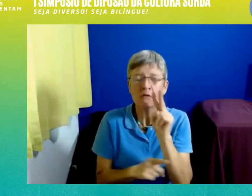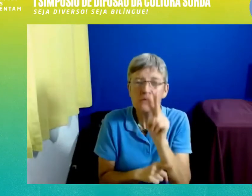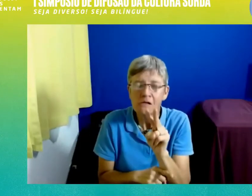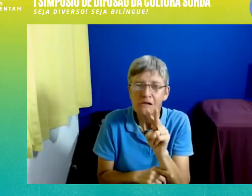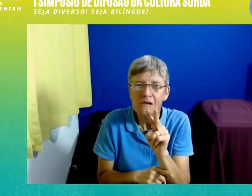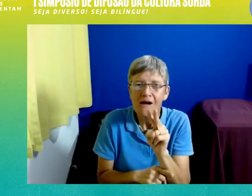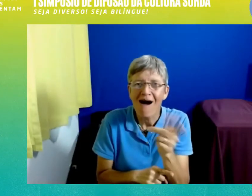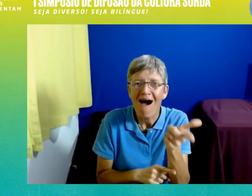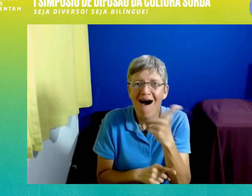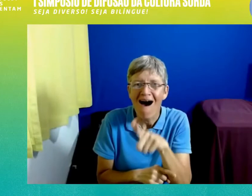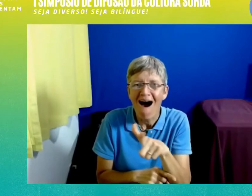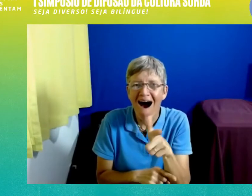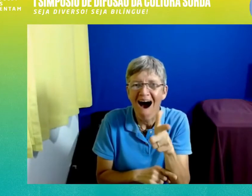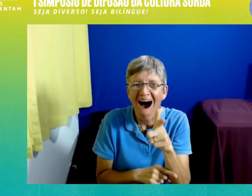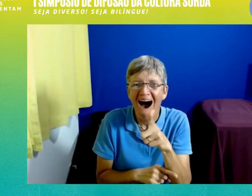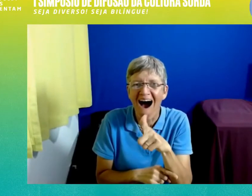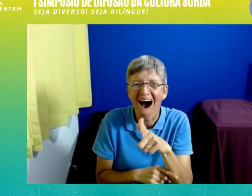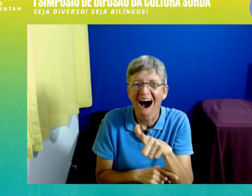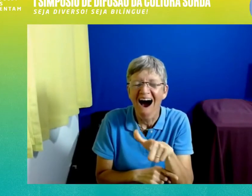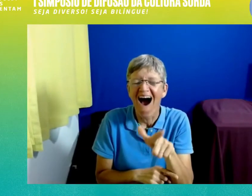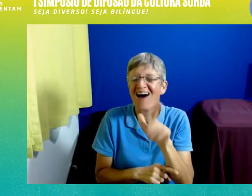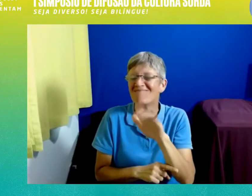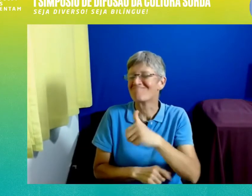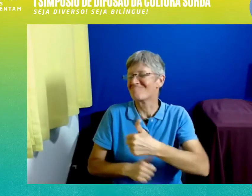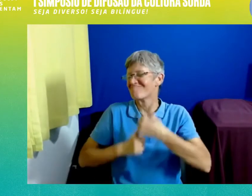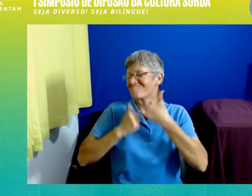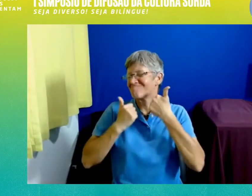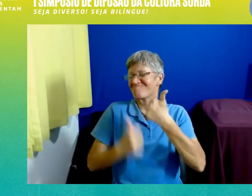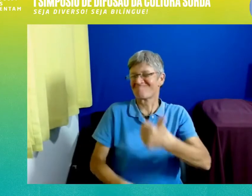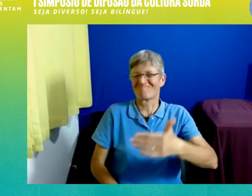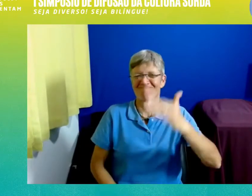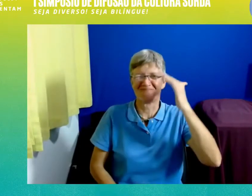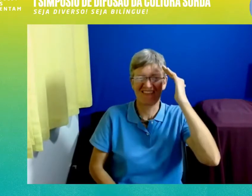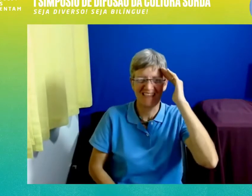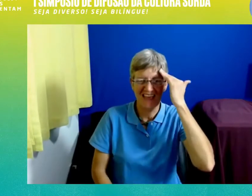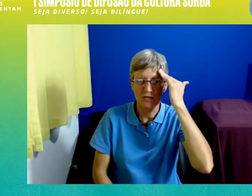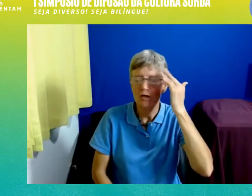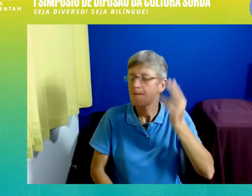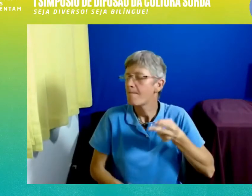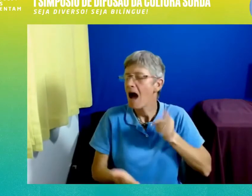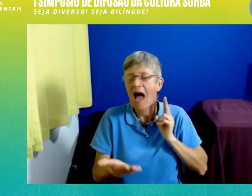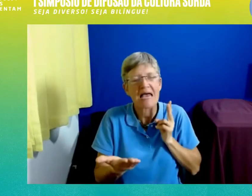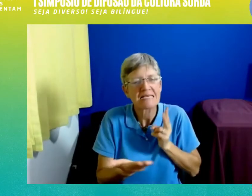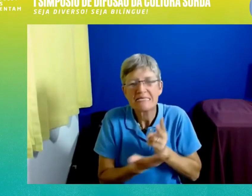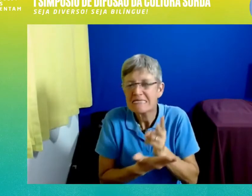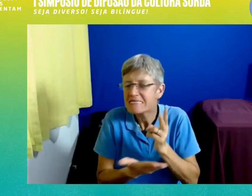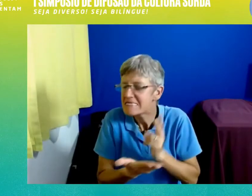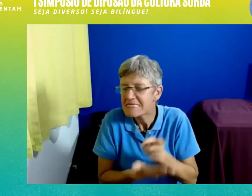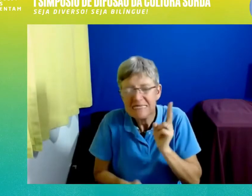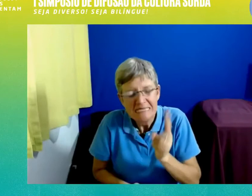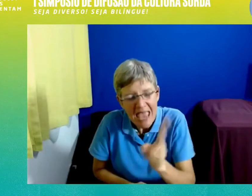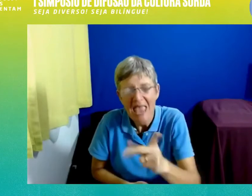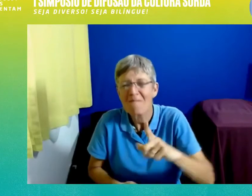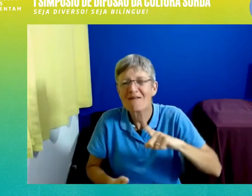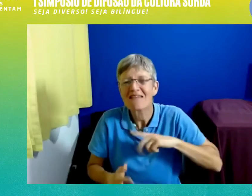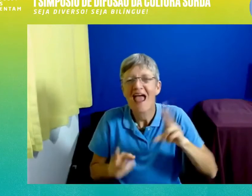nada. Não estou entendendo. Aí presto mais atenção, volto, vejo de novo, então consigo entender.